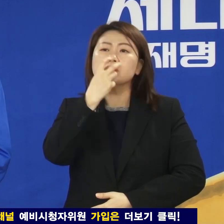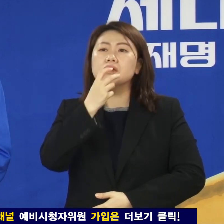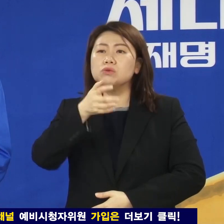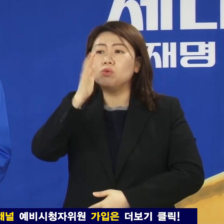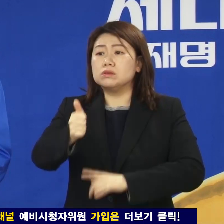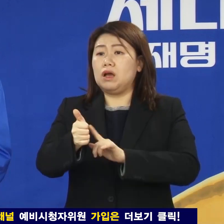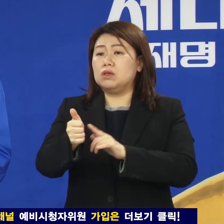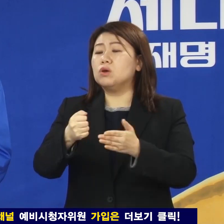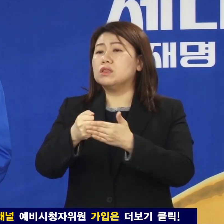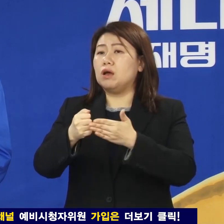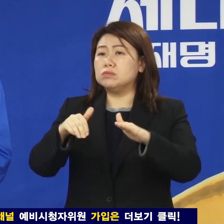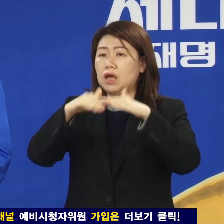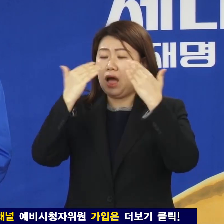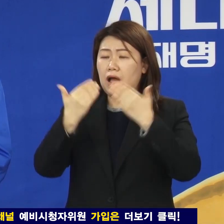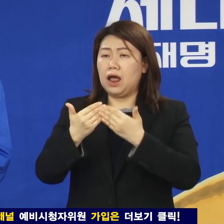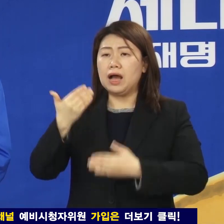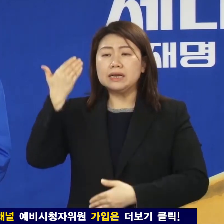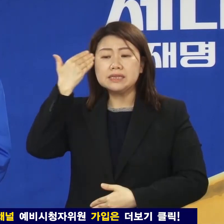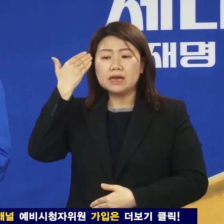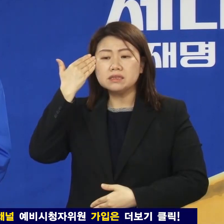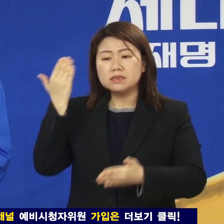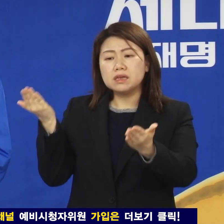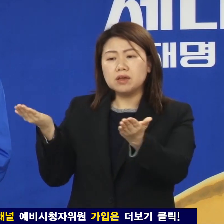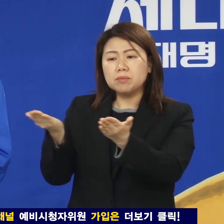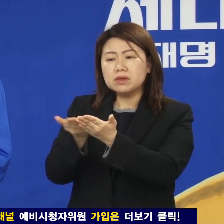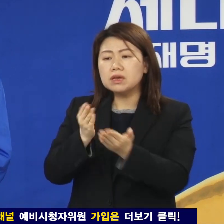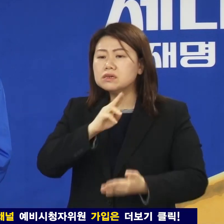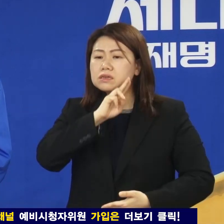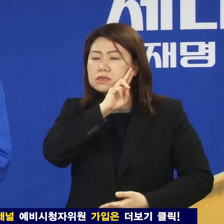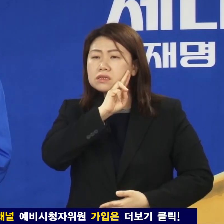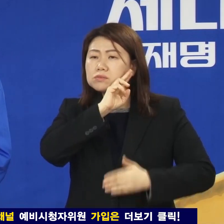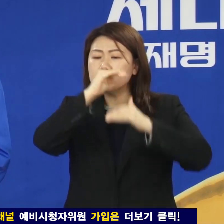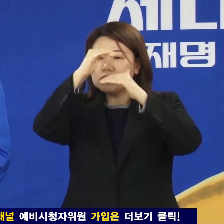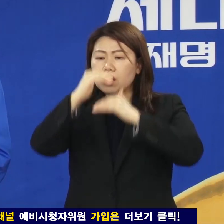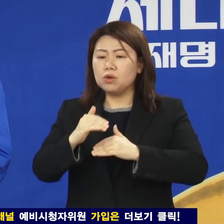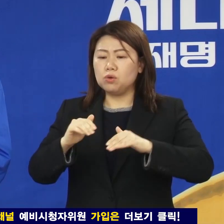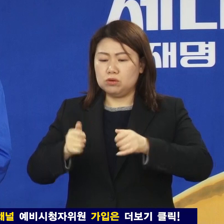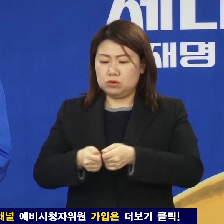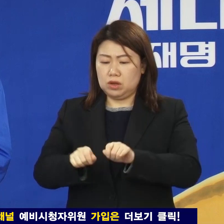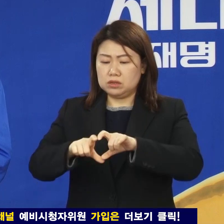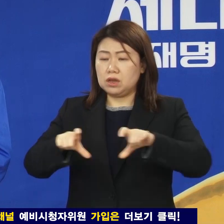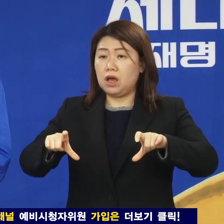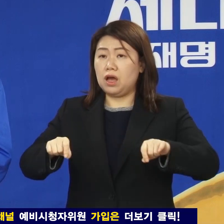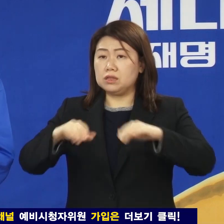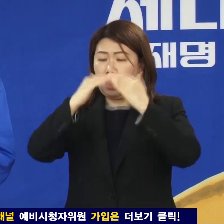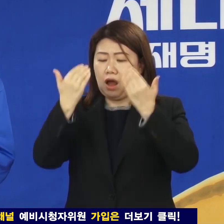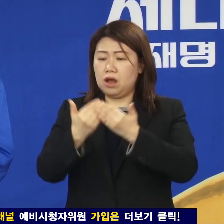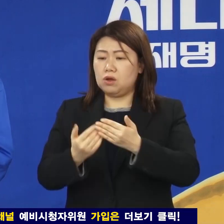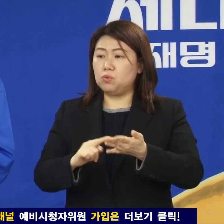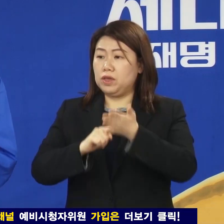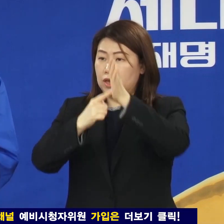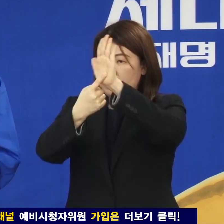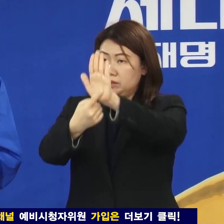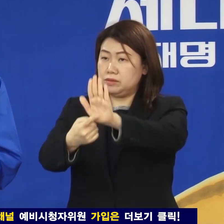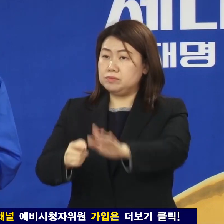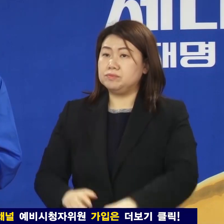것입니다 그 이런 상식에 맞게 의혹이 제기되는 관련 계좌를 모두 공개해야 합니다